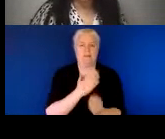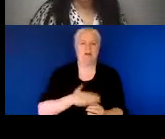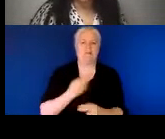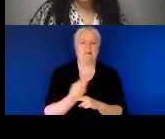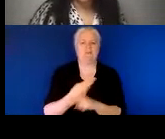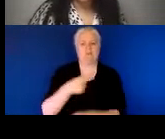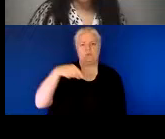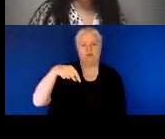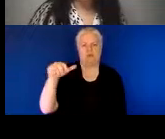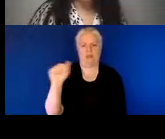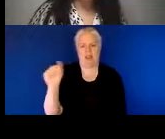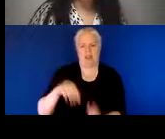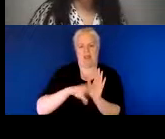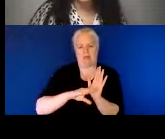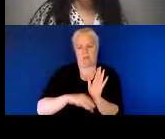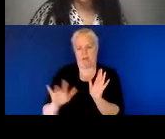不好意思，我们延误了一点。如果你是刚刚登录我们 Zoom